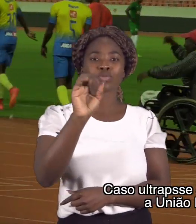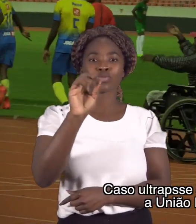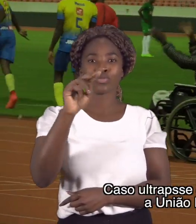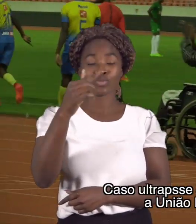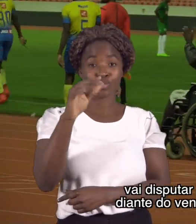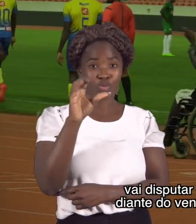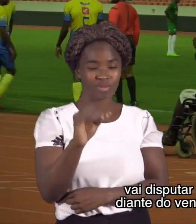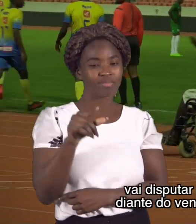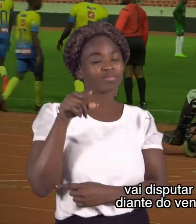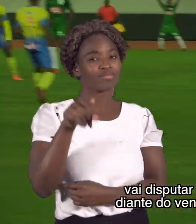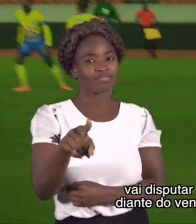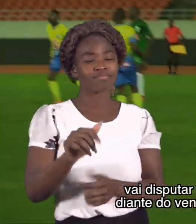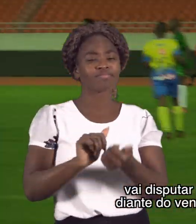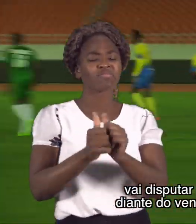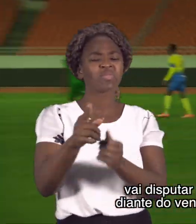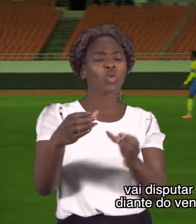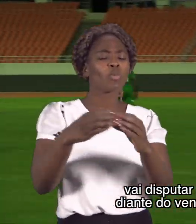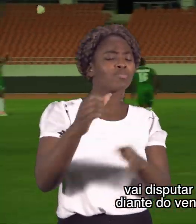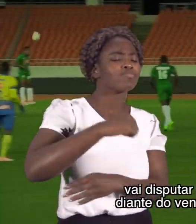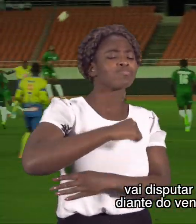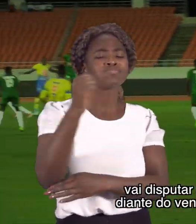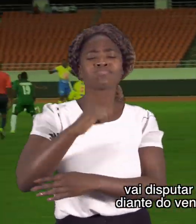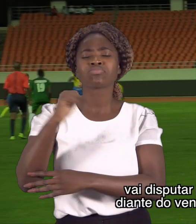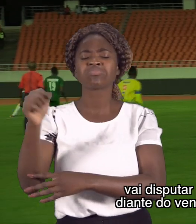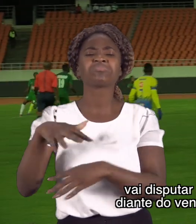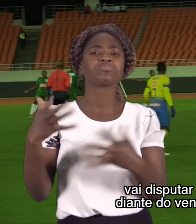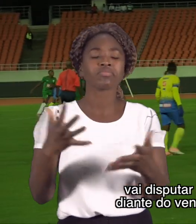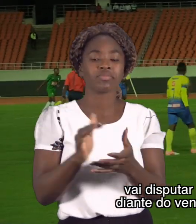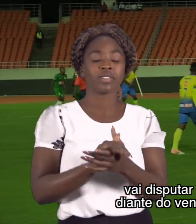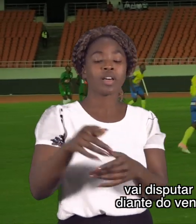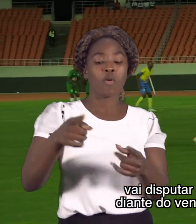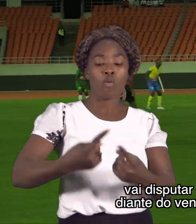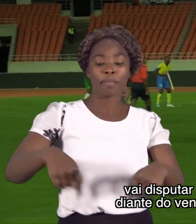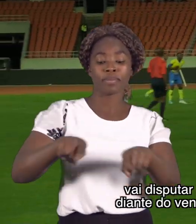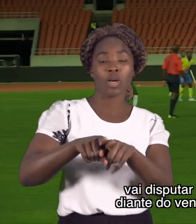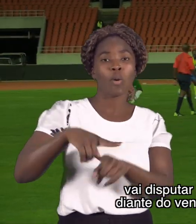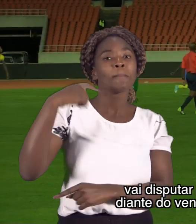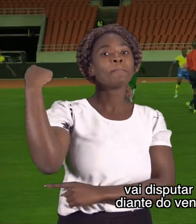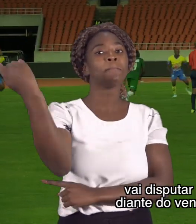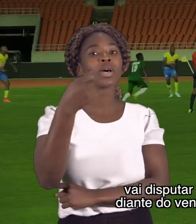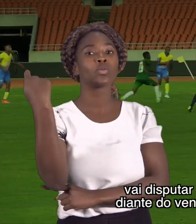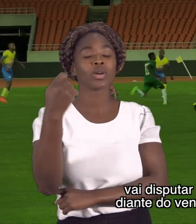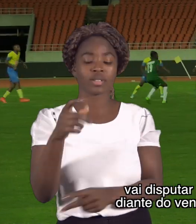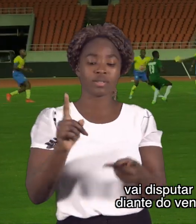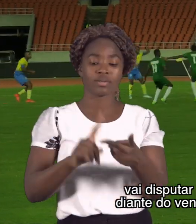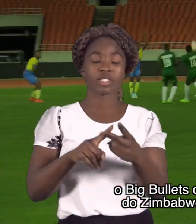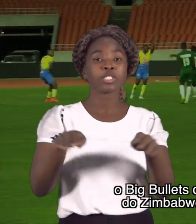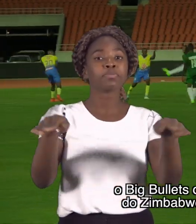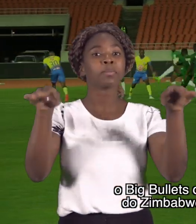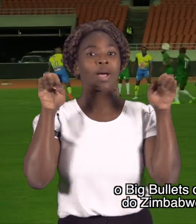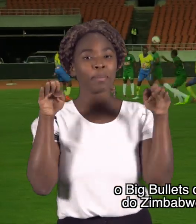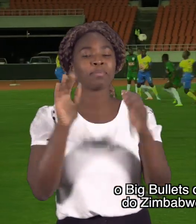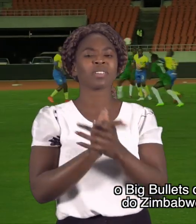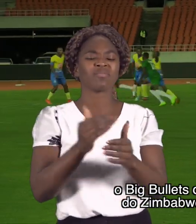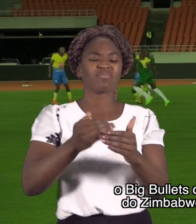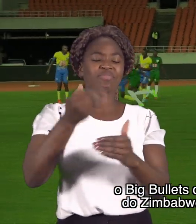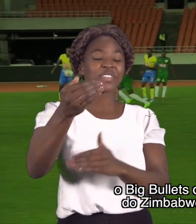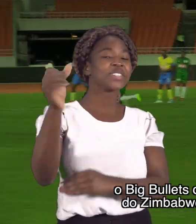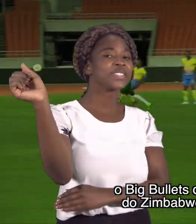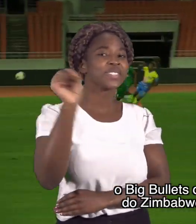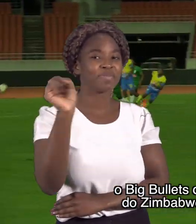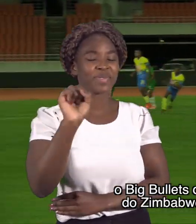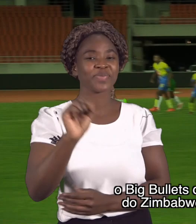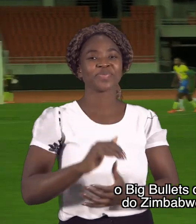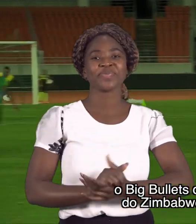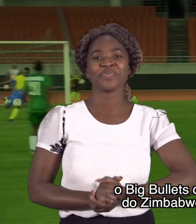Desportiva do Sombro vai disputar o acesso à fase de grupos diante do vencedor da eliminatória entre o Big Bullets